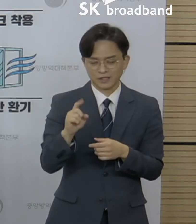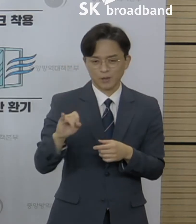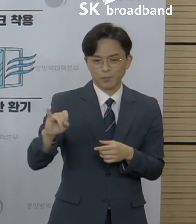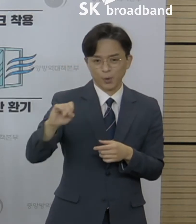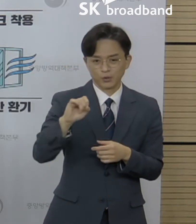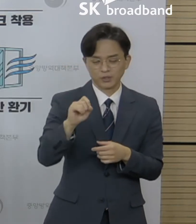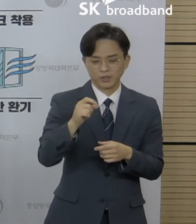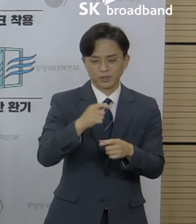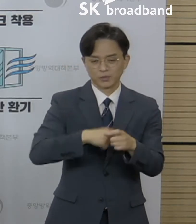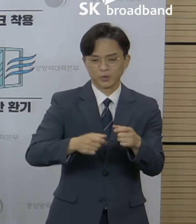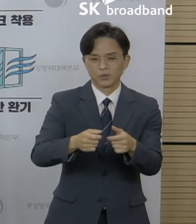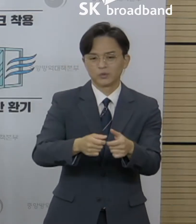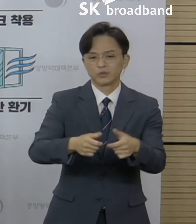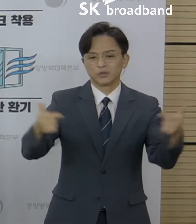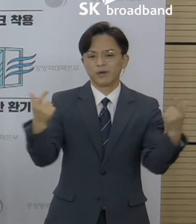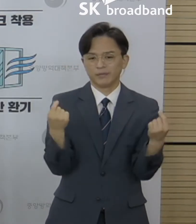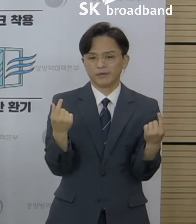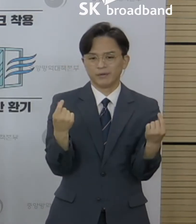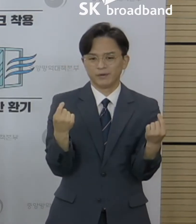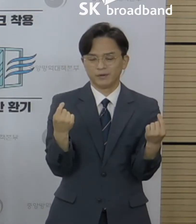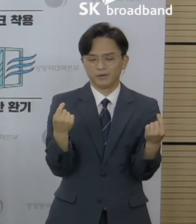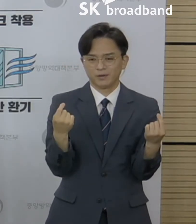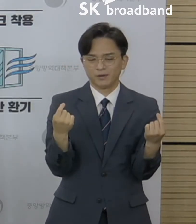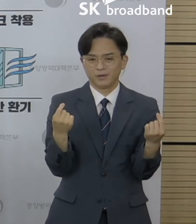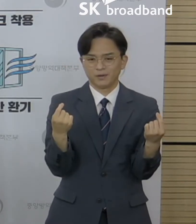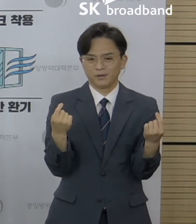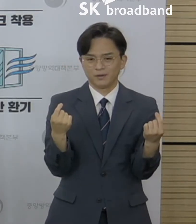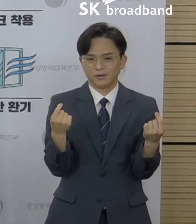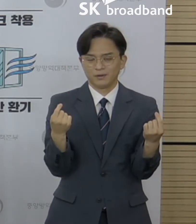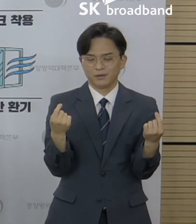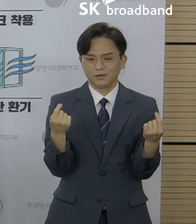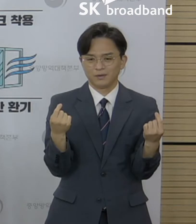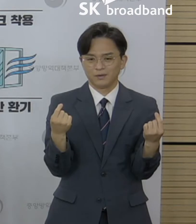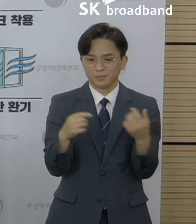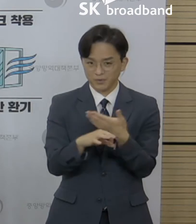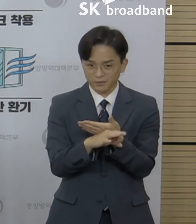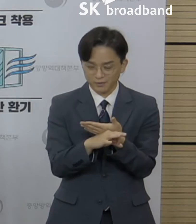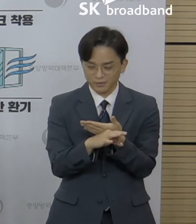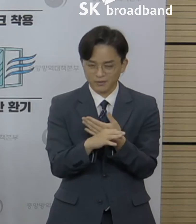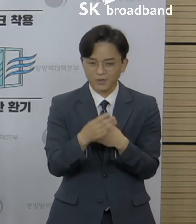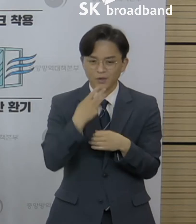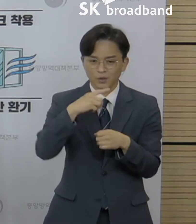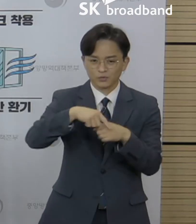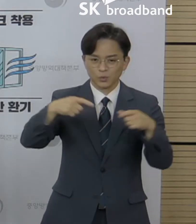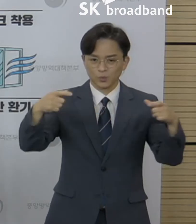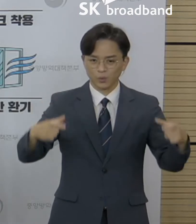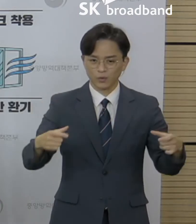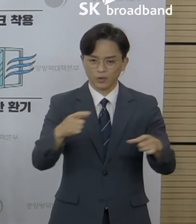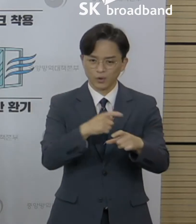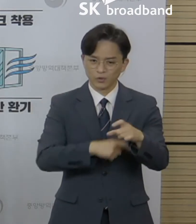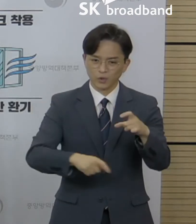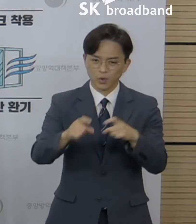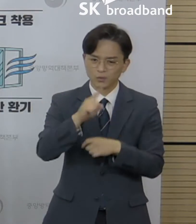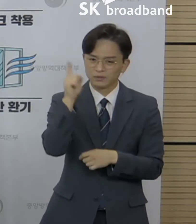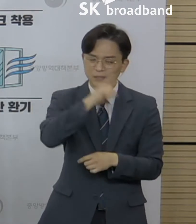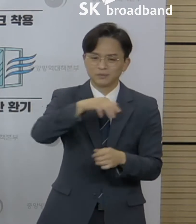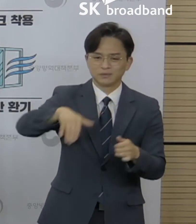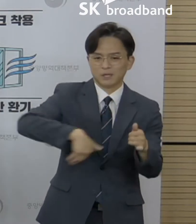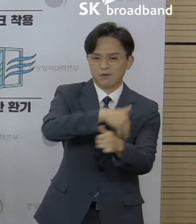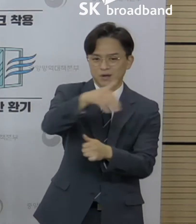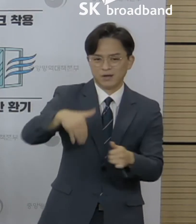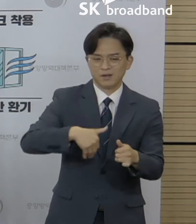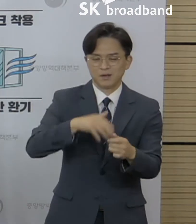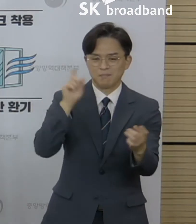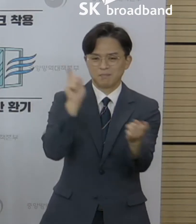델타 변이로 인한 영향까지 더해진다면 수도권에서 더욱더 나쁜 상황으로 악화될 수 있기 때문에